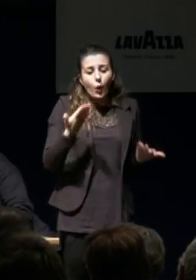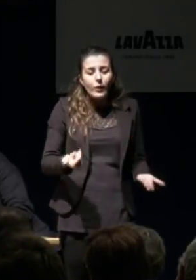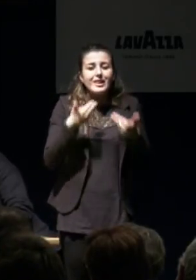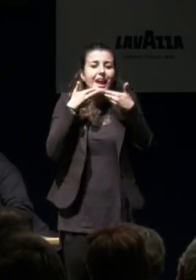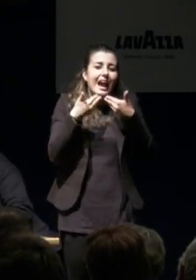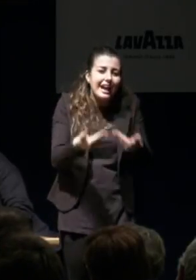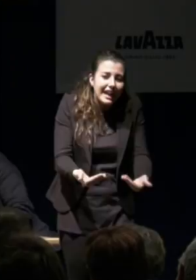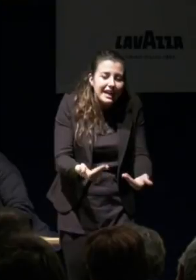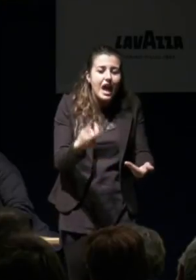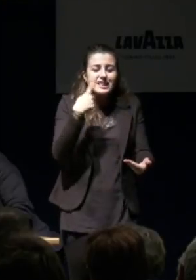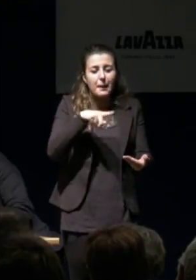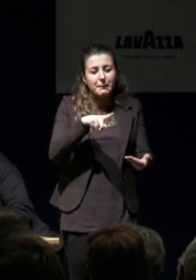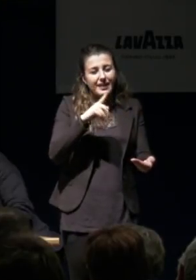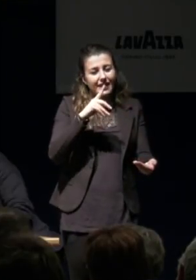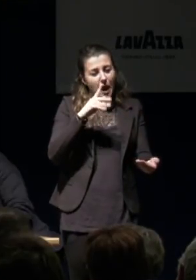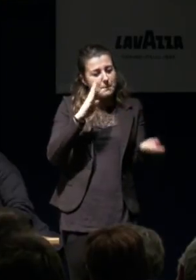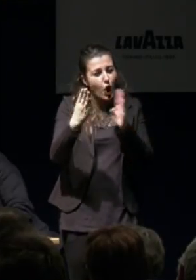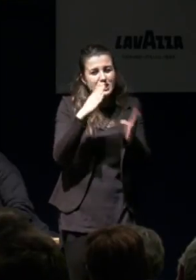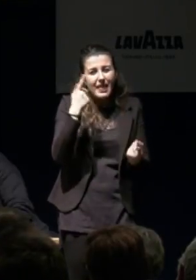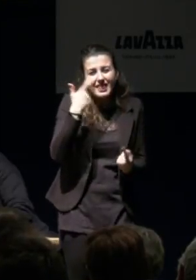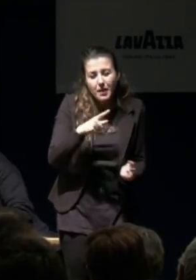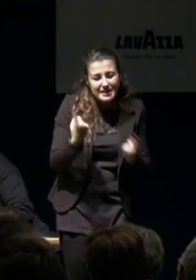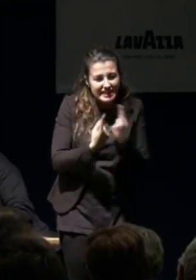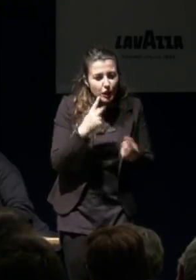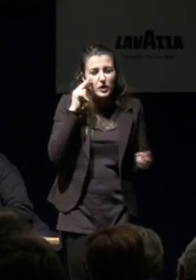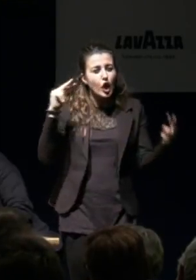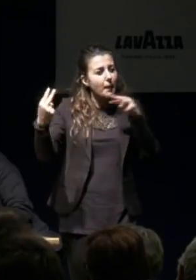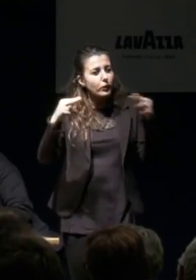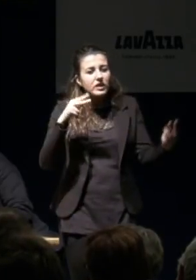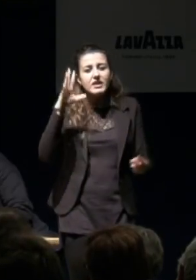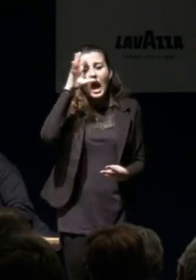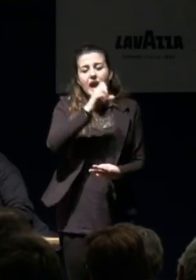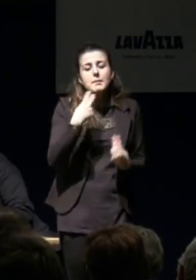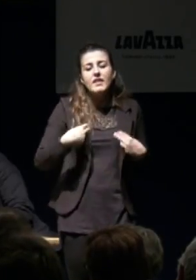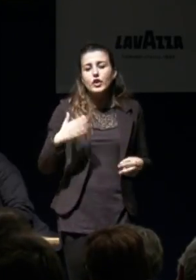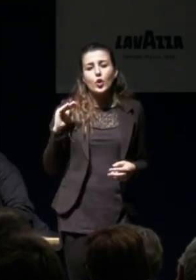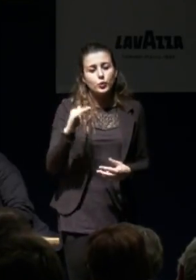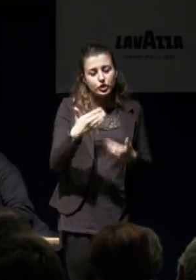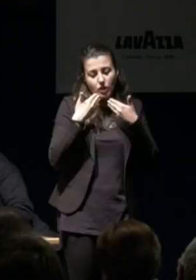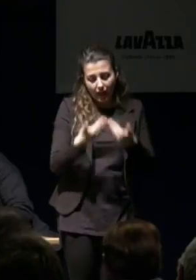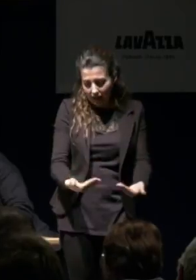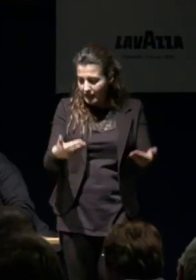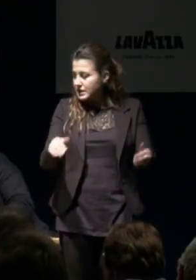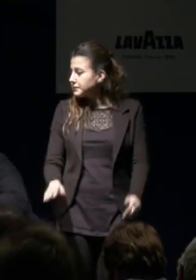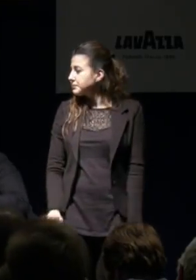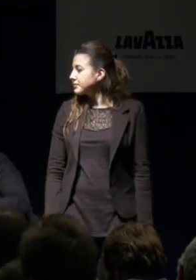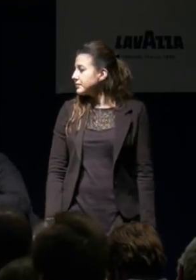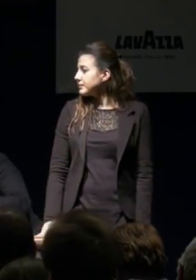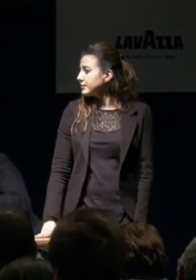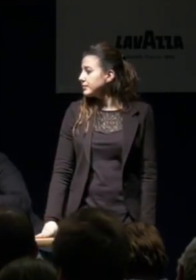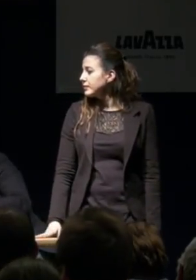questa queste prospettive riusciamo a indagare a capire meglio anche la nostra vita di tutti i giorni grazie grazie salvatori